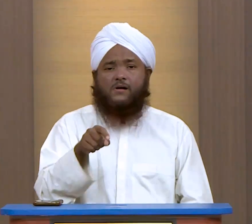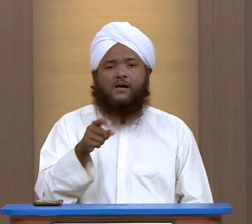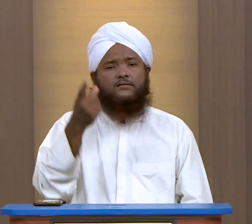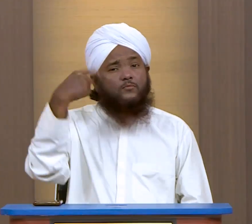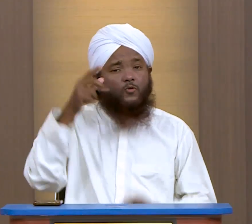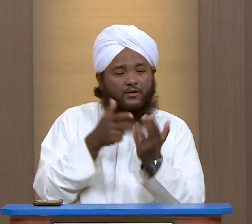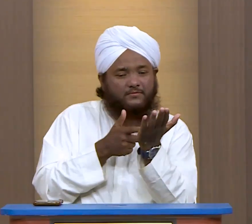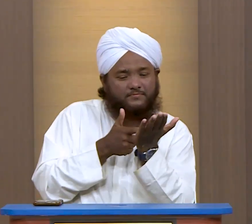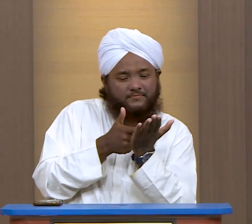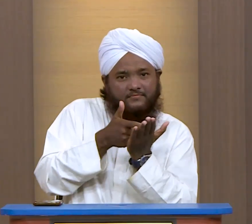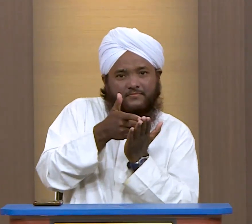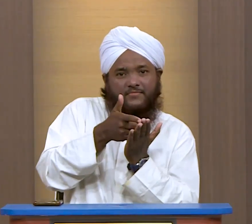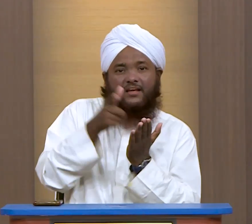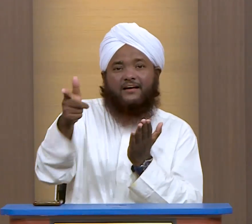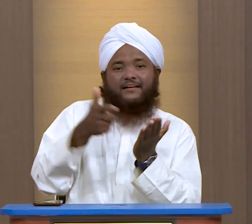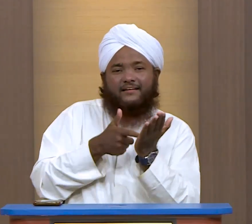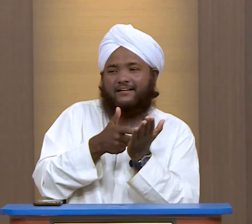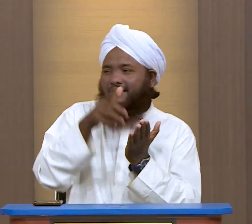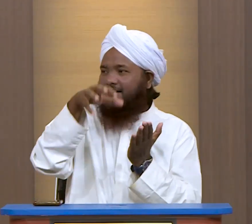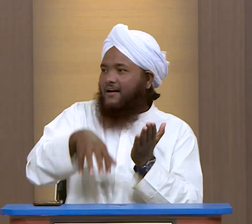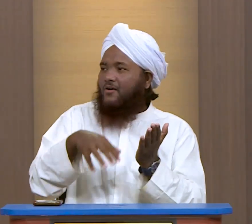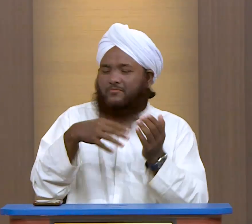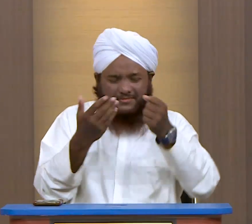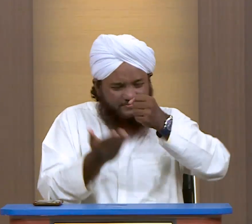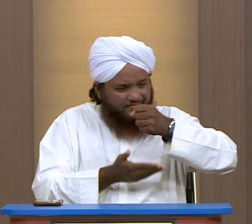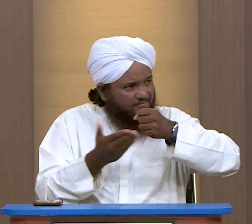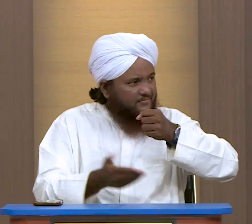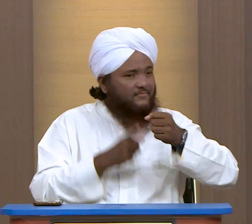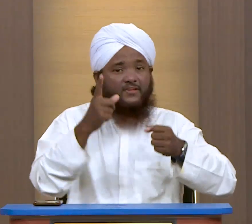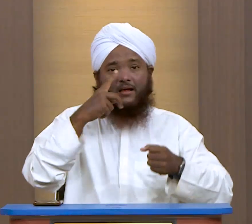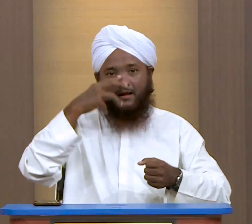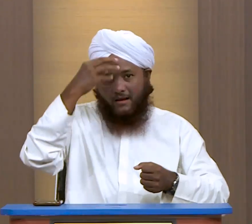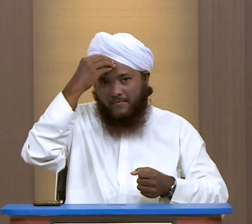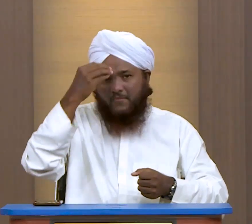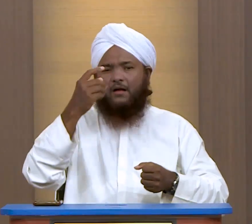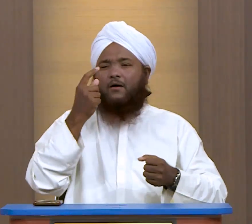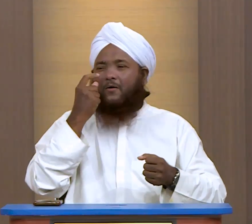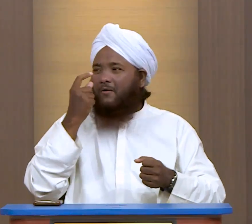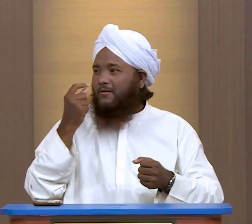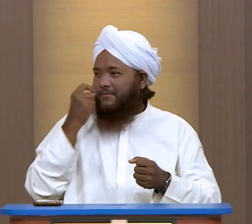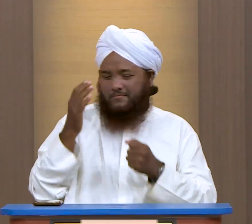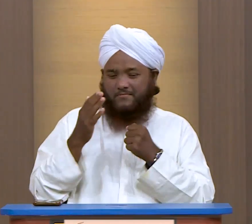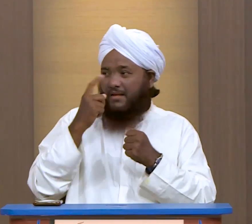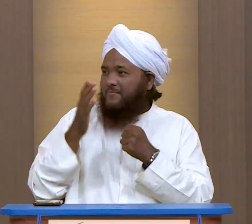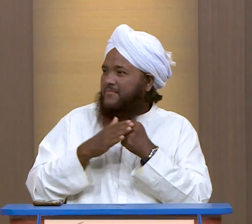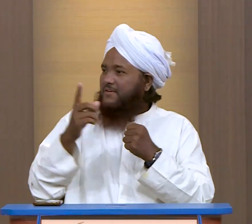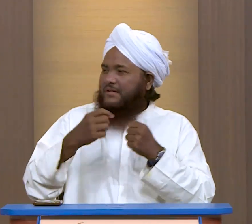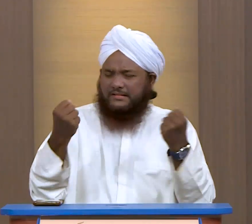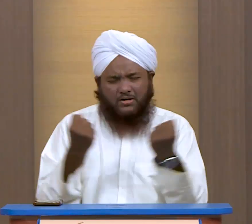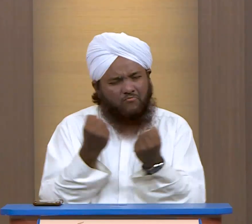ایک کسان کے گھر کے اندر ساس بہو کے درمیان ہمیشہ ٹھنی رہتی تھی۔ کئی بار